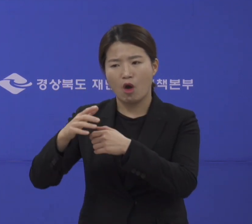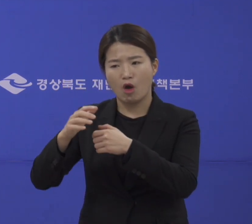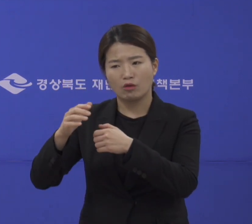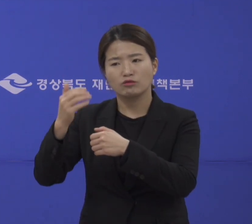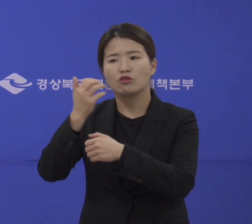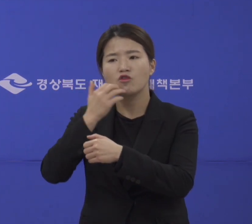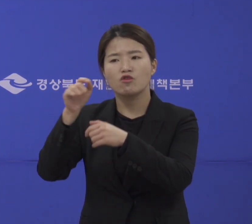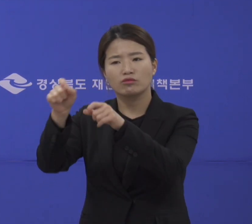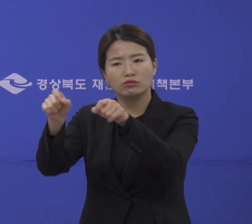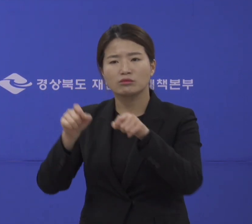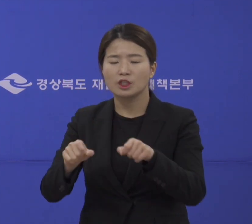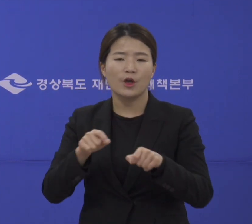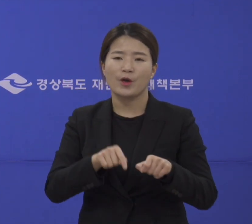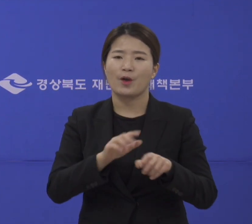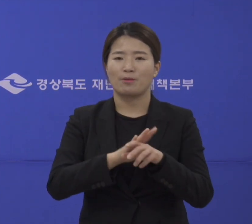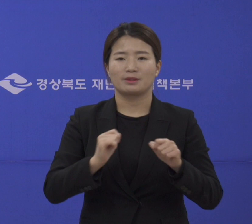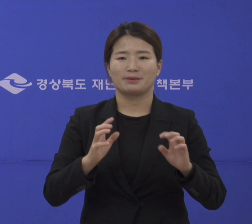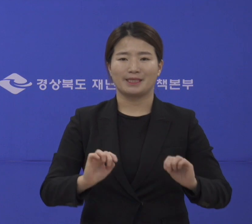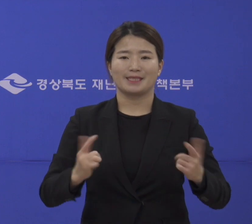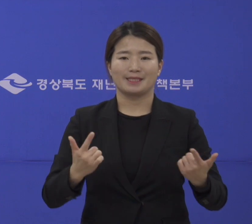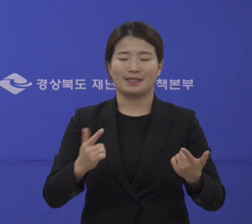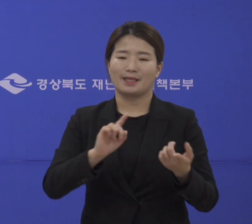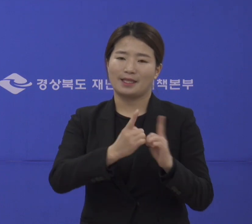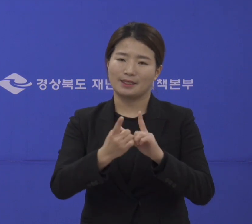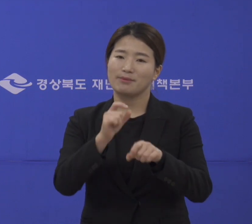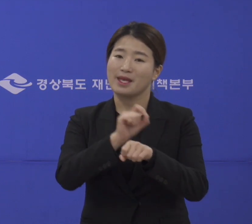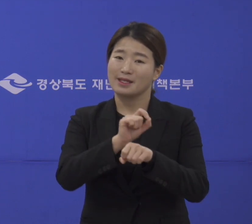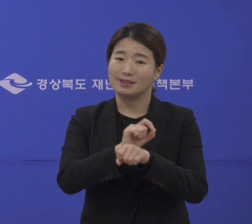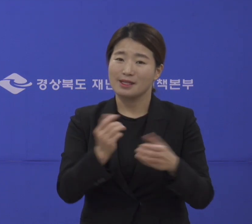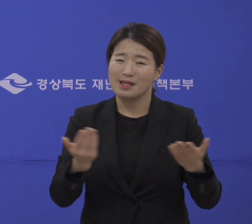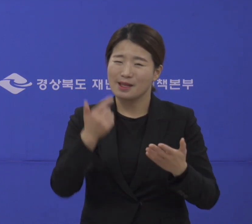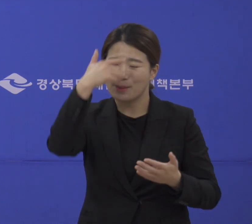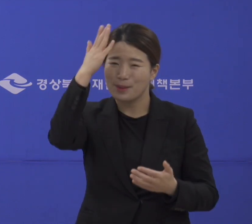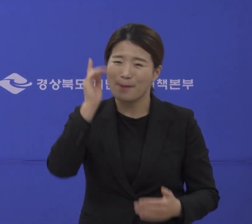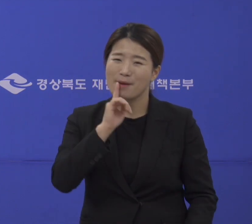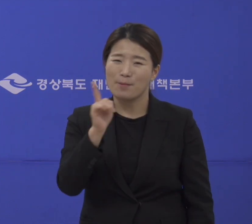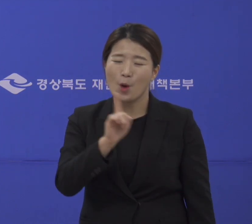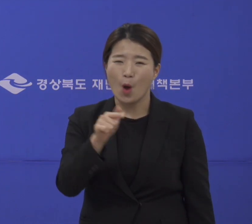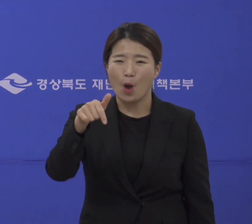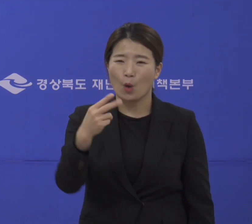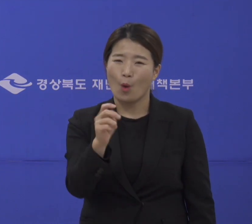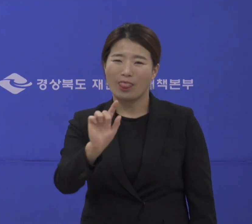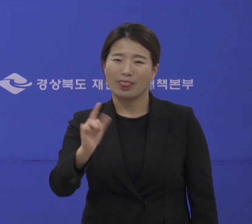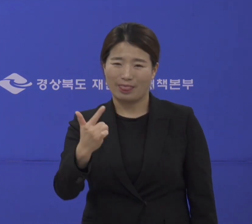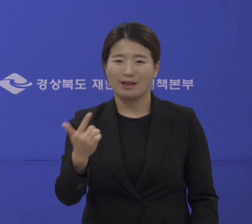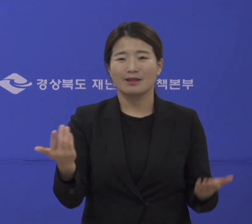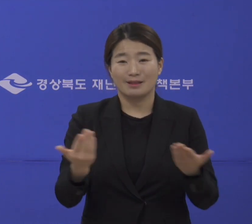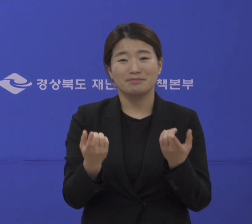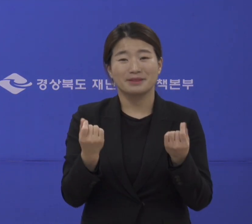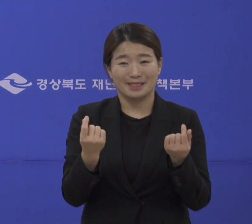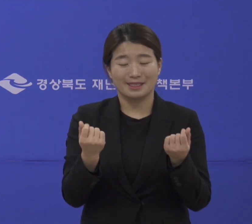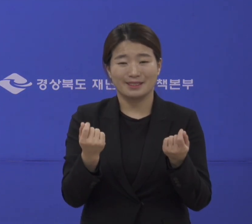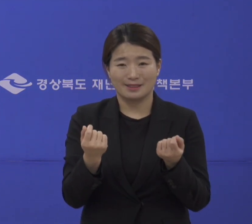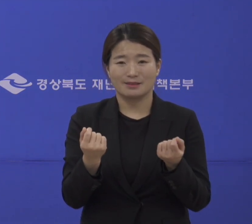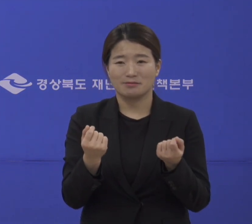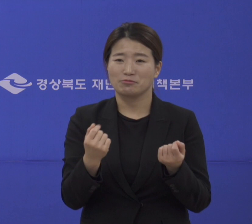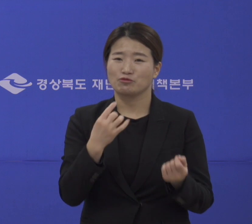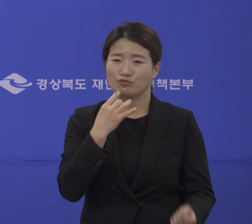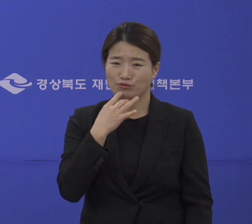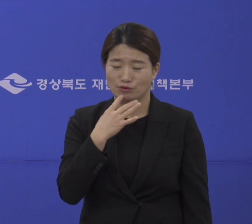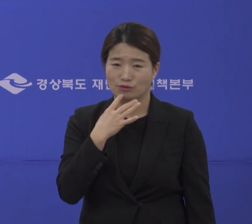없고 행정기관에 주로 있는 옛날로 말하면 교환 정도에 아직까지